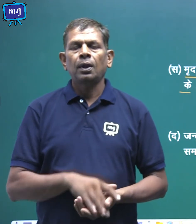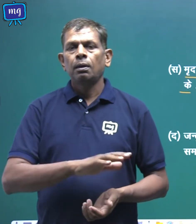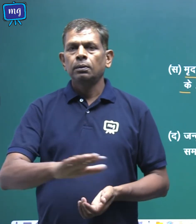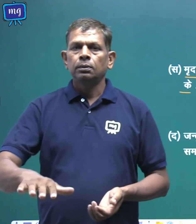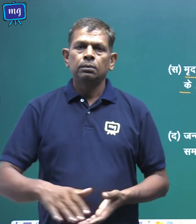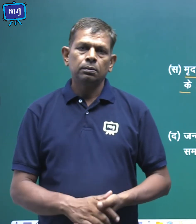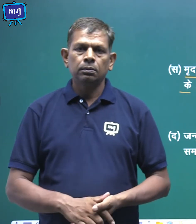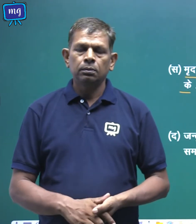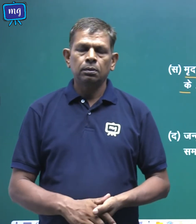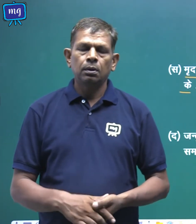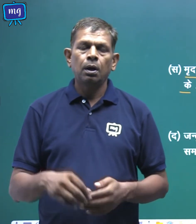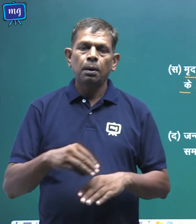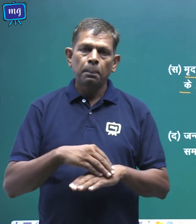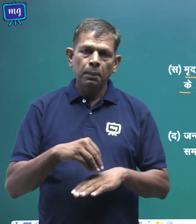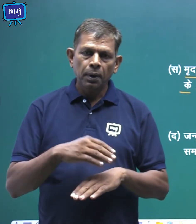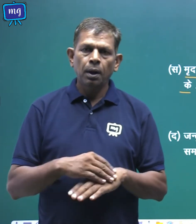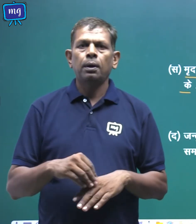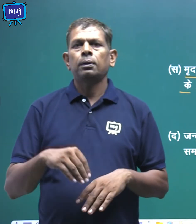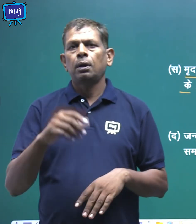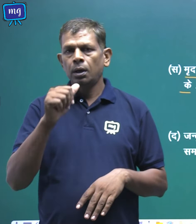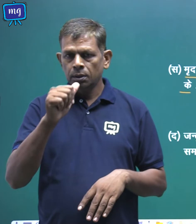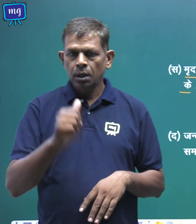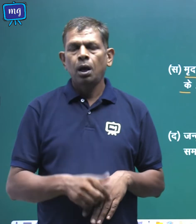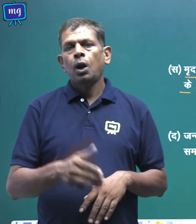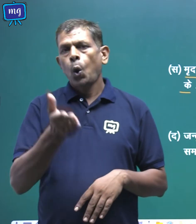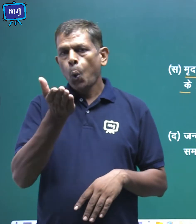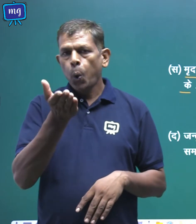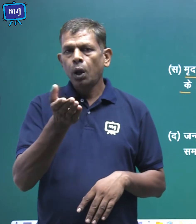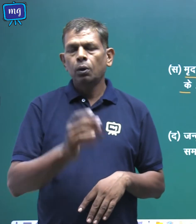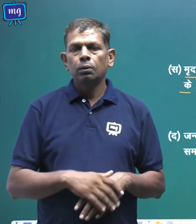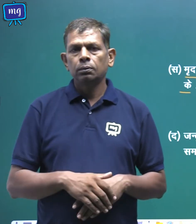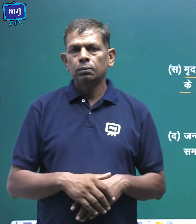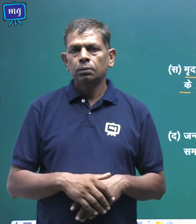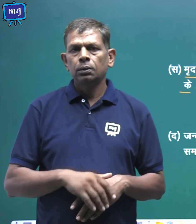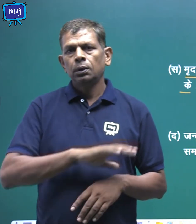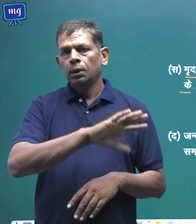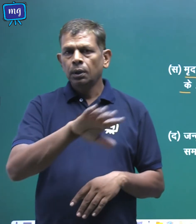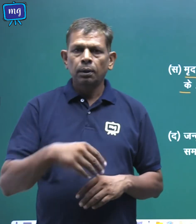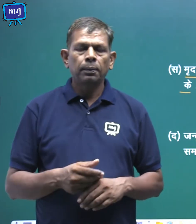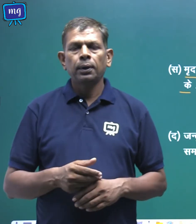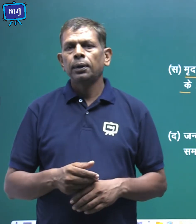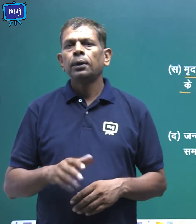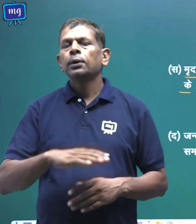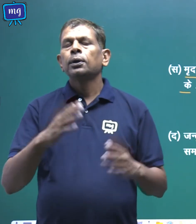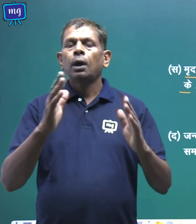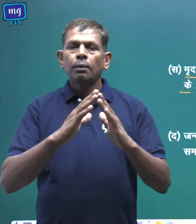बच्चों, मृदा, जल, वायु ये किसी आवास